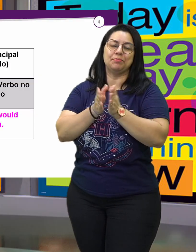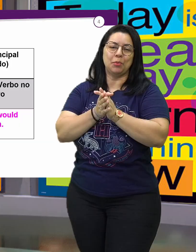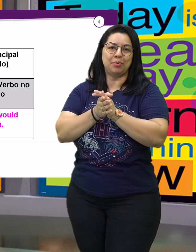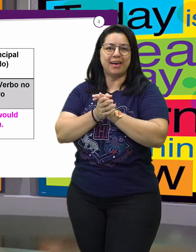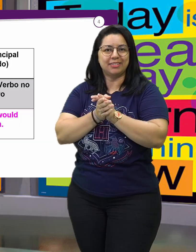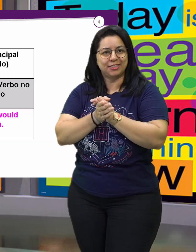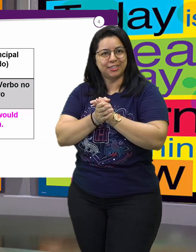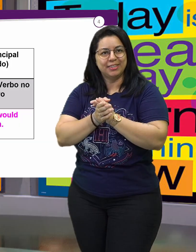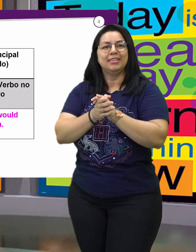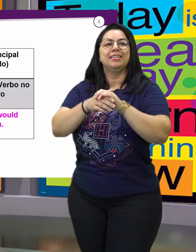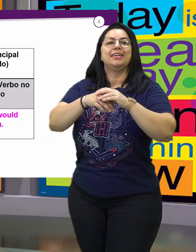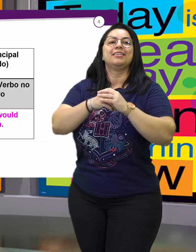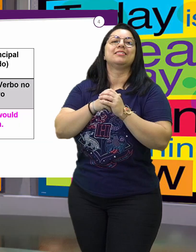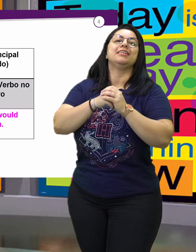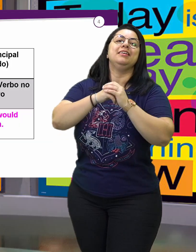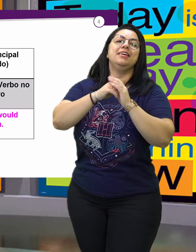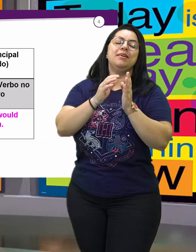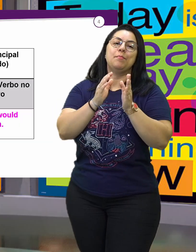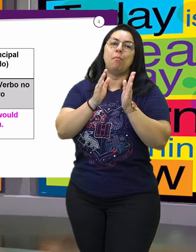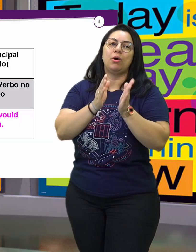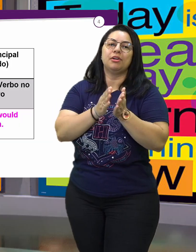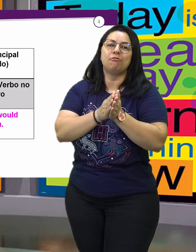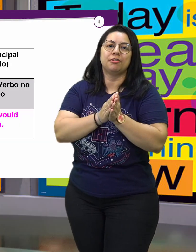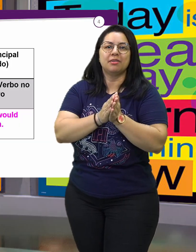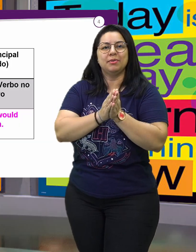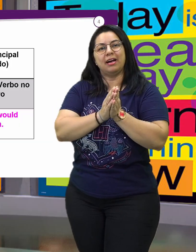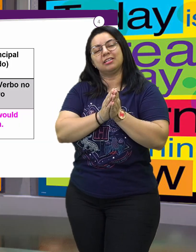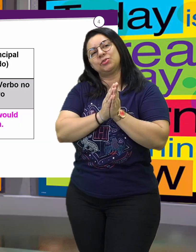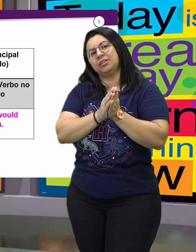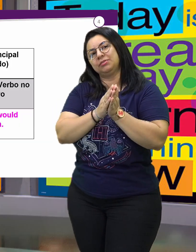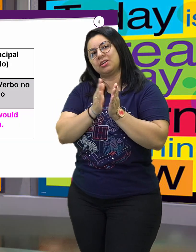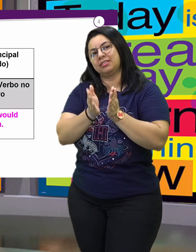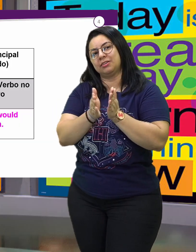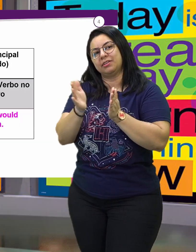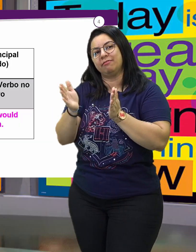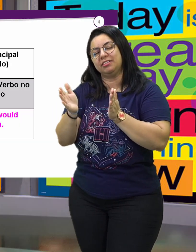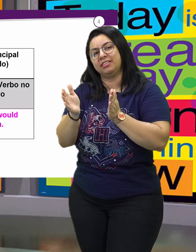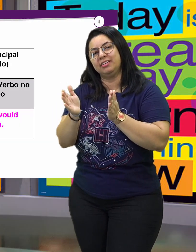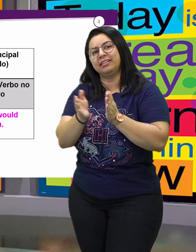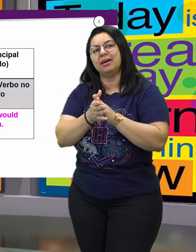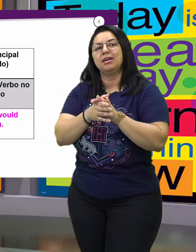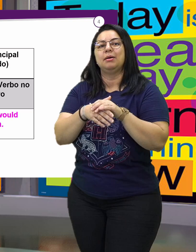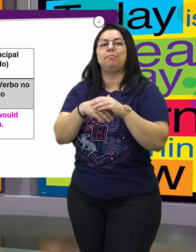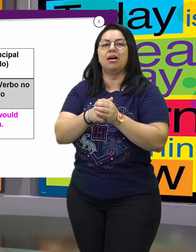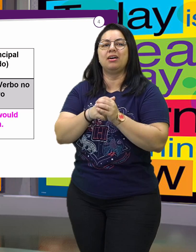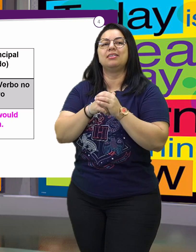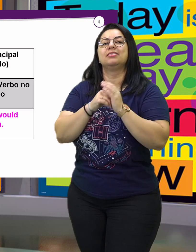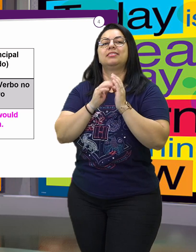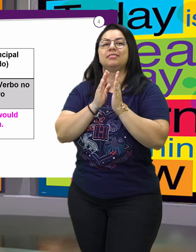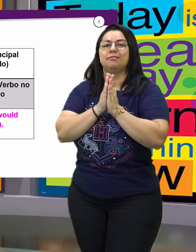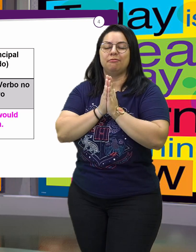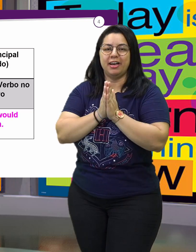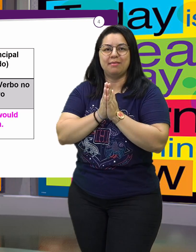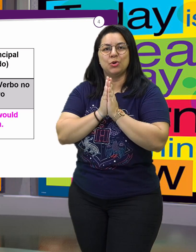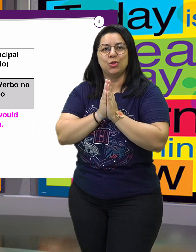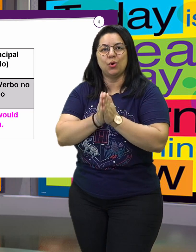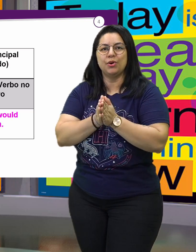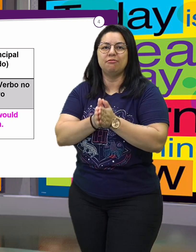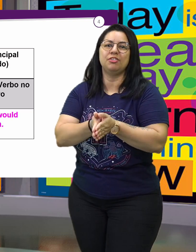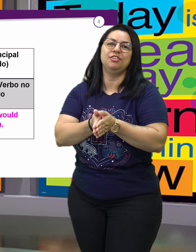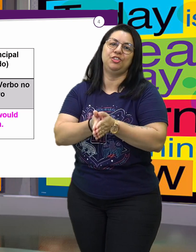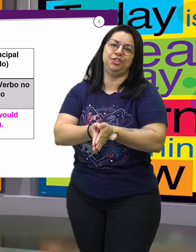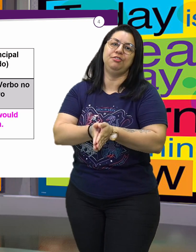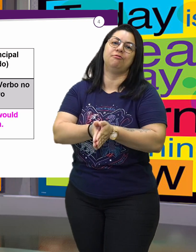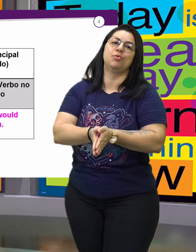mais simple past. O simple past. E modal verb lá na sua segunda oração, que vem em seguida, plus verbo